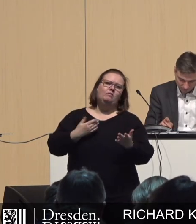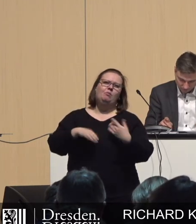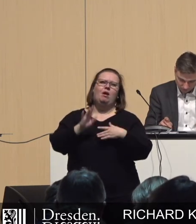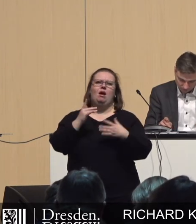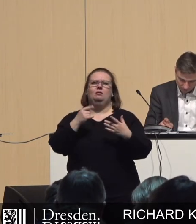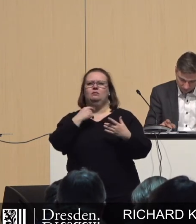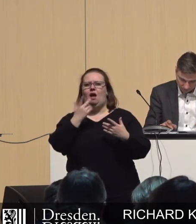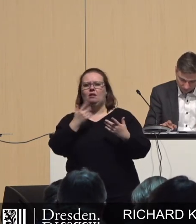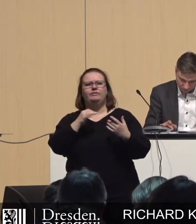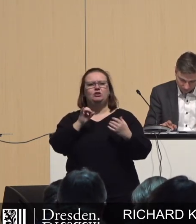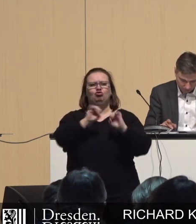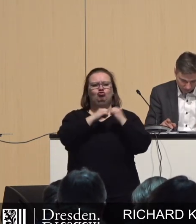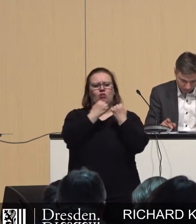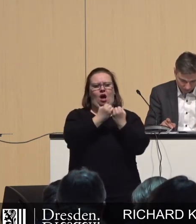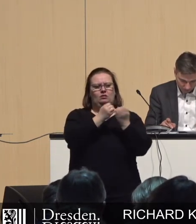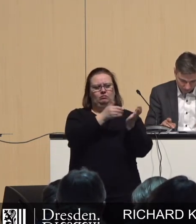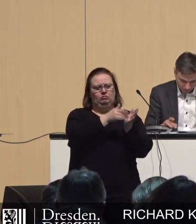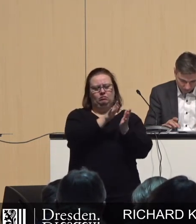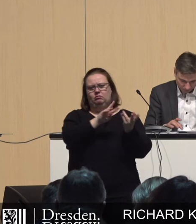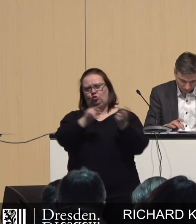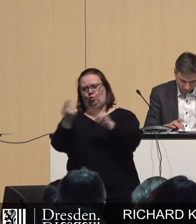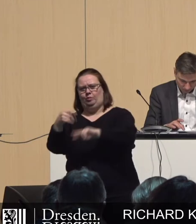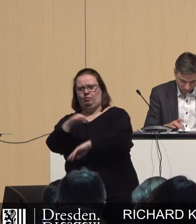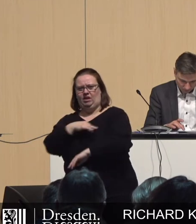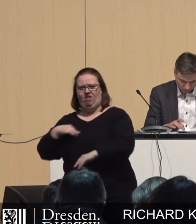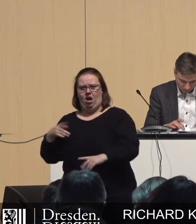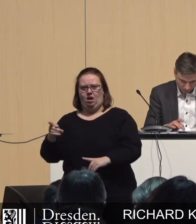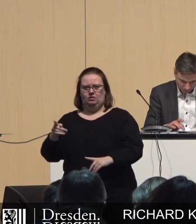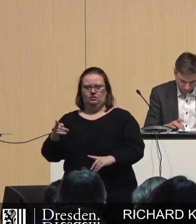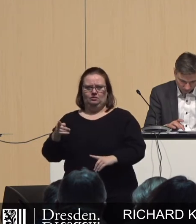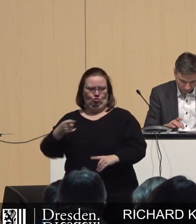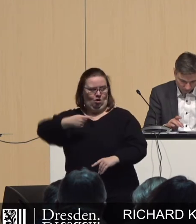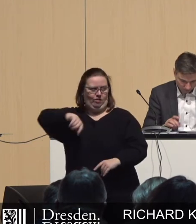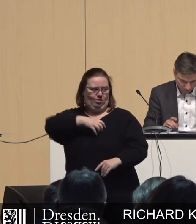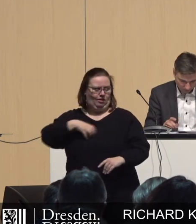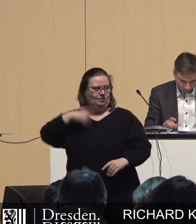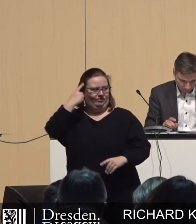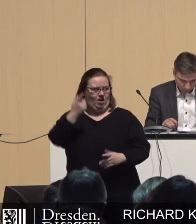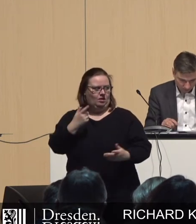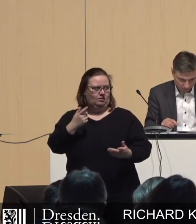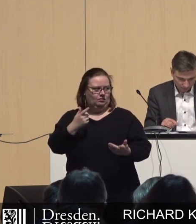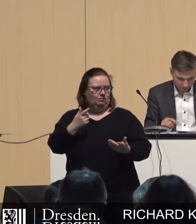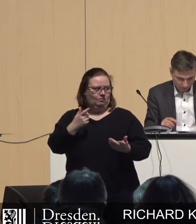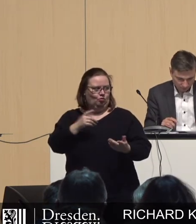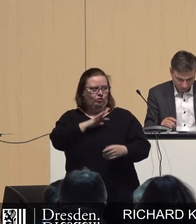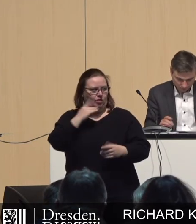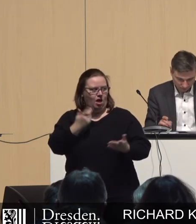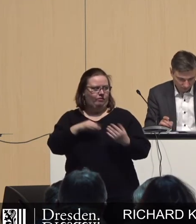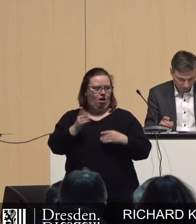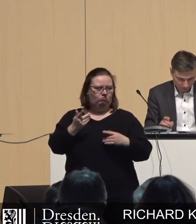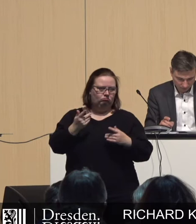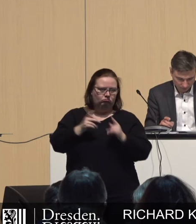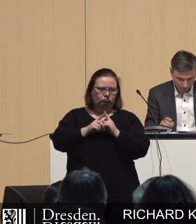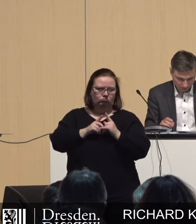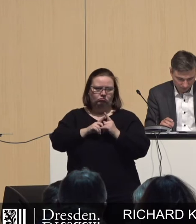Staat hin zu Privat. Und ich glaube, wir können da ein Lied hier in Dresden von singen, ne? Einige waren ja entweder direkt oder